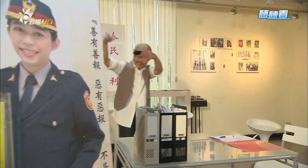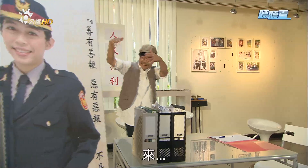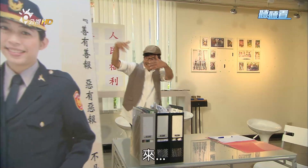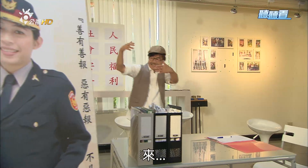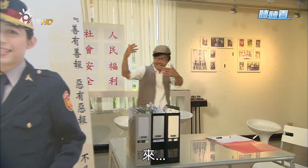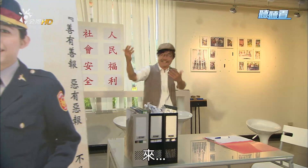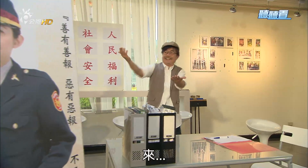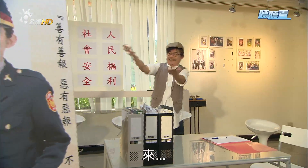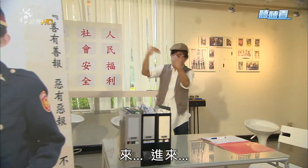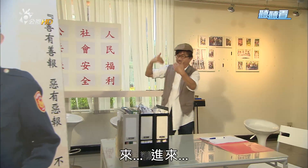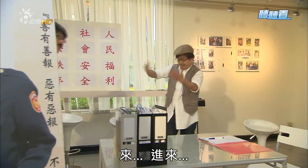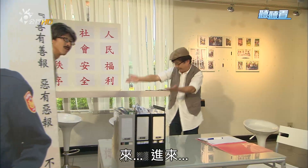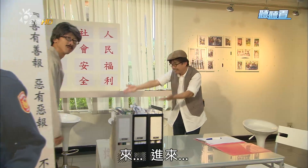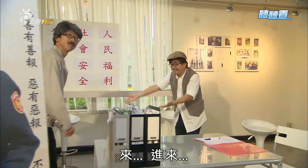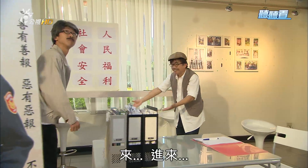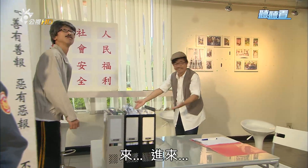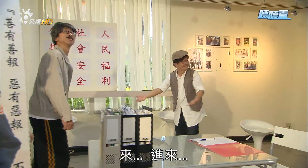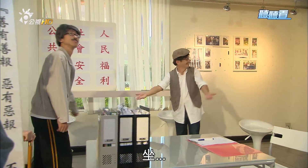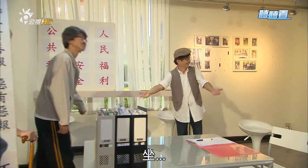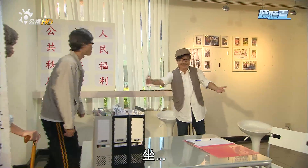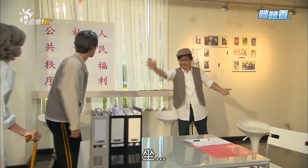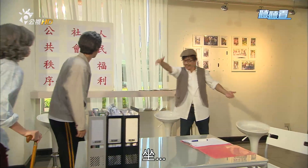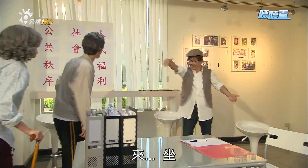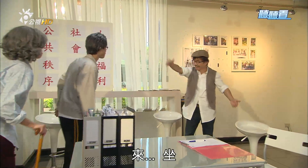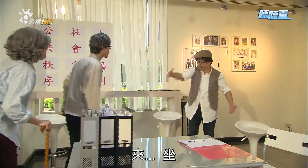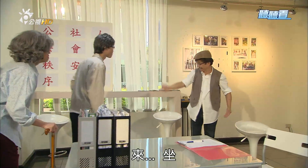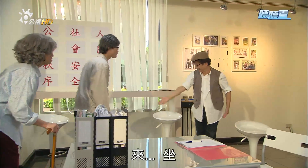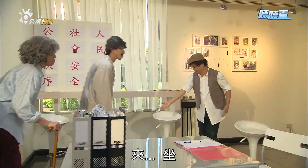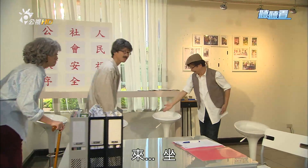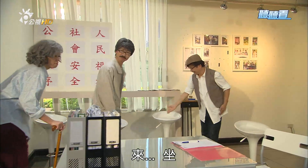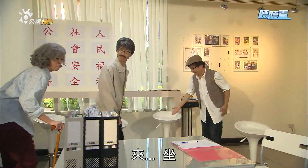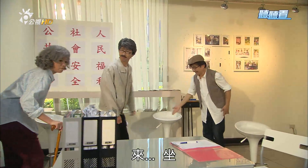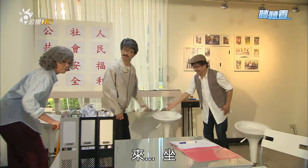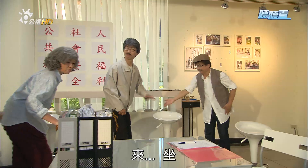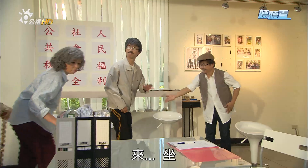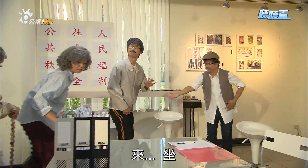啊，来，进来，坐，来，坐。